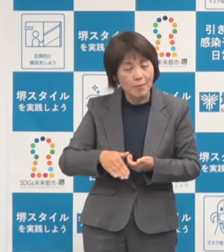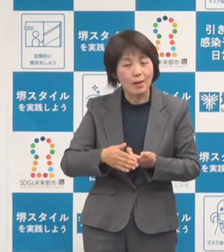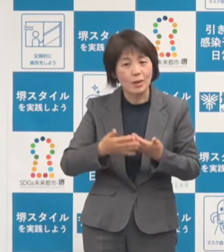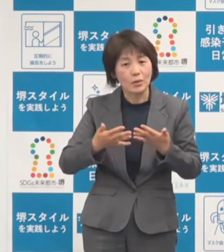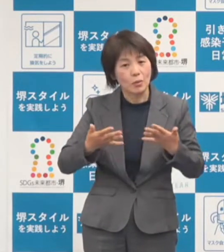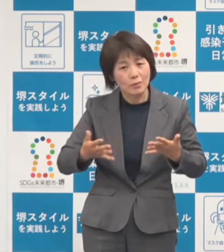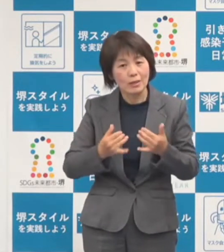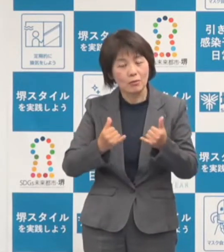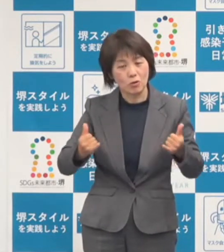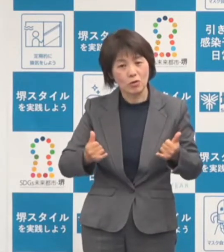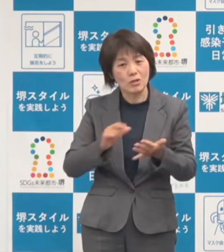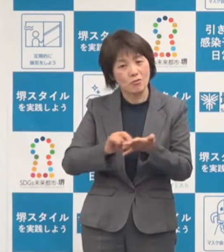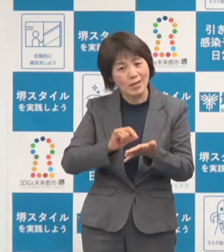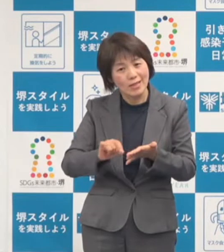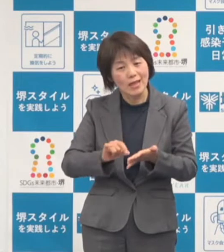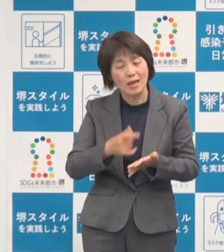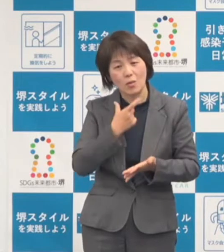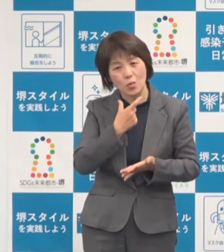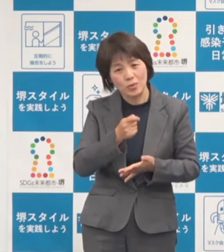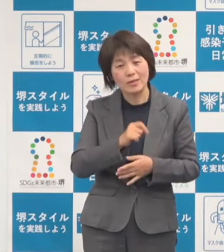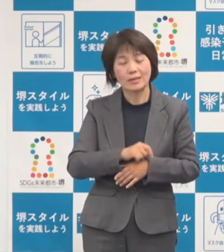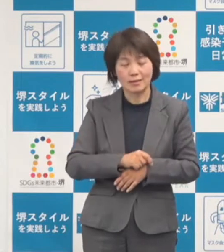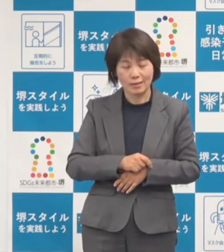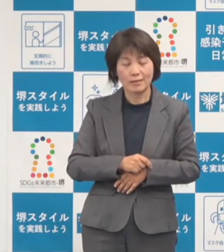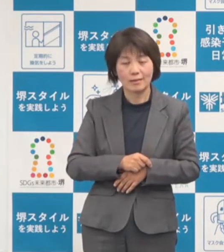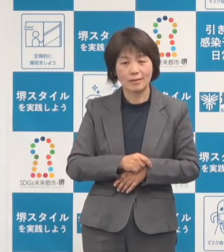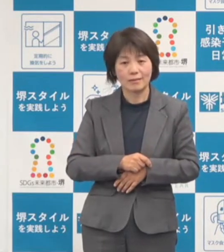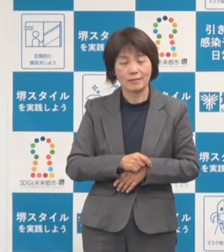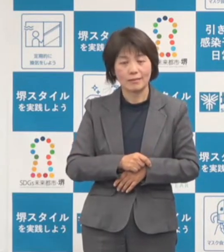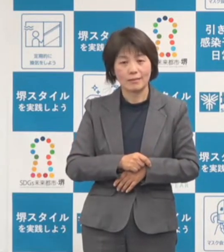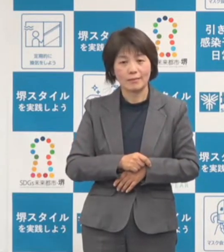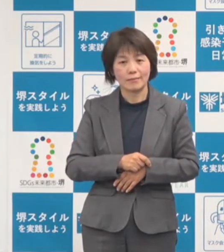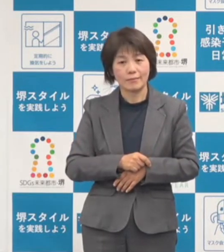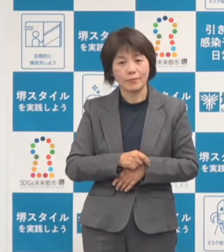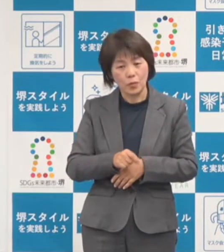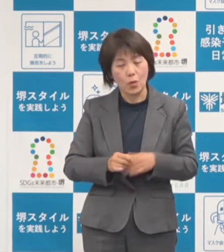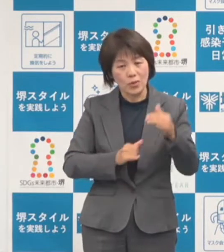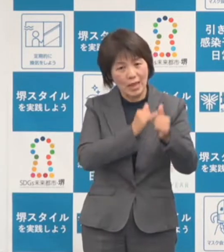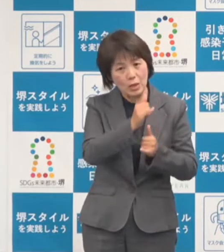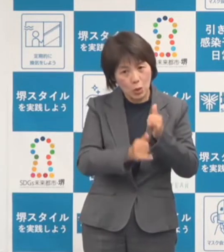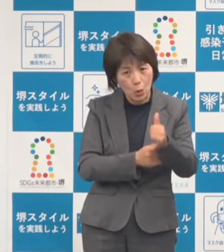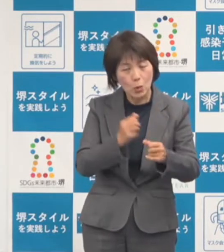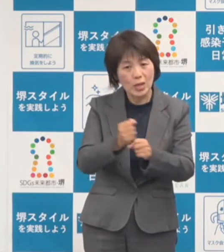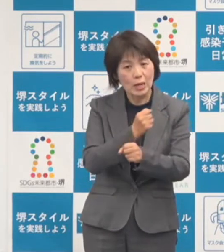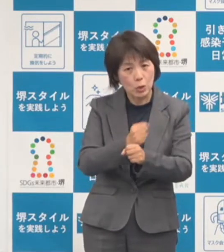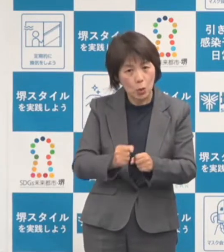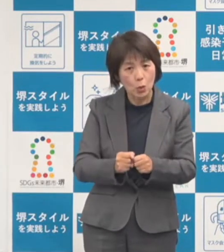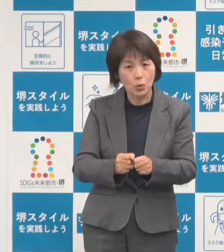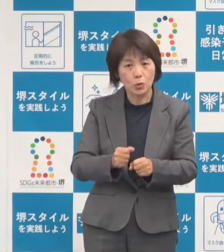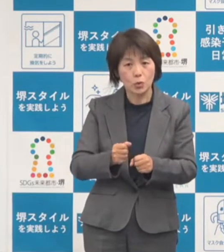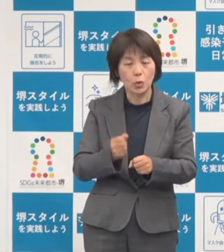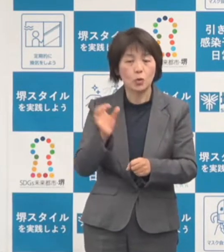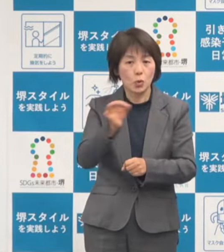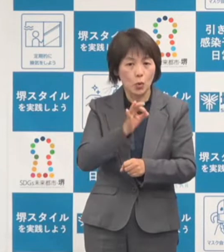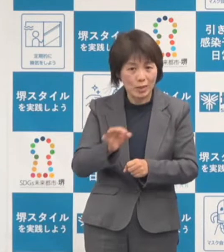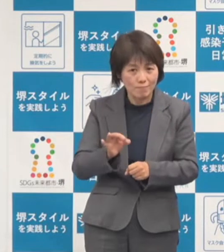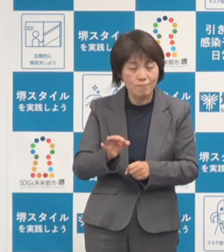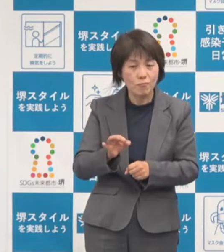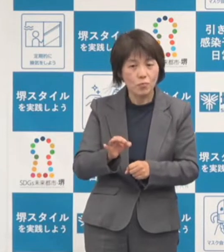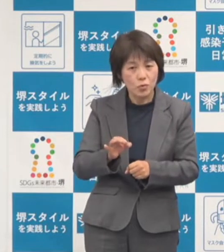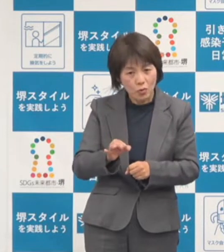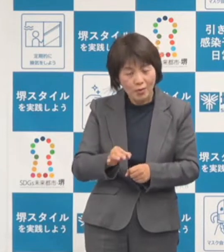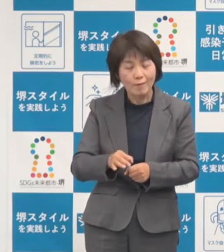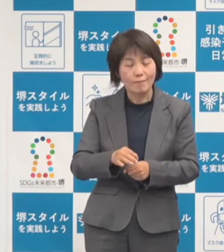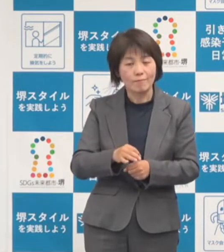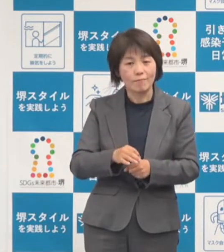ていただきたいと思いますし、この伝統産業の商品をよりスタイリッシュに皆